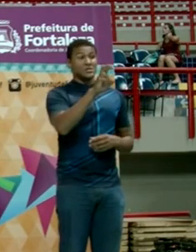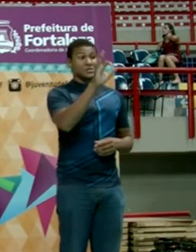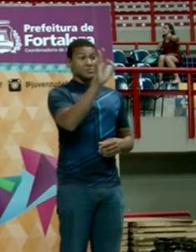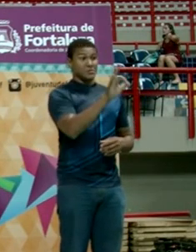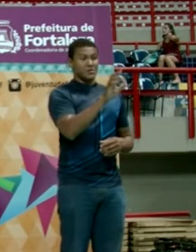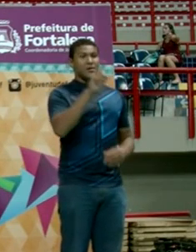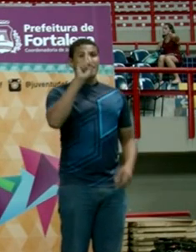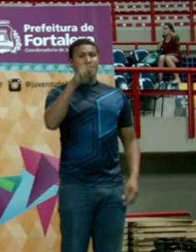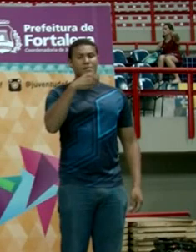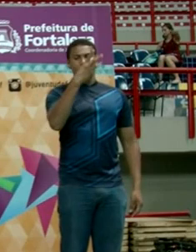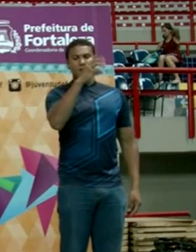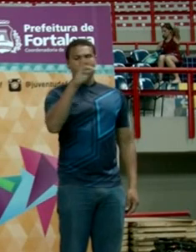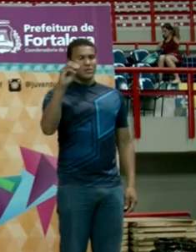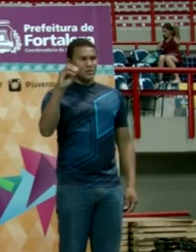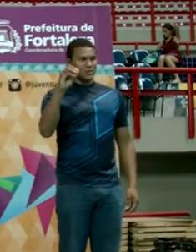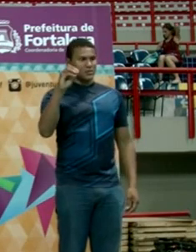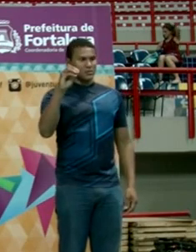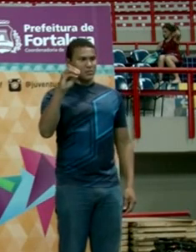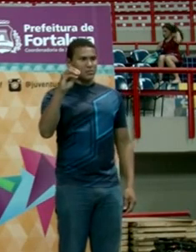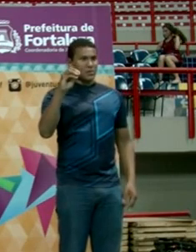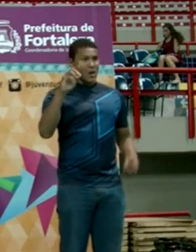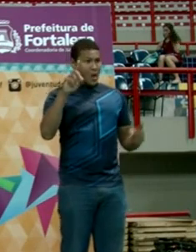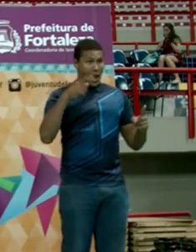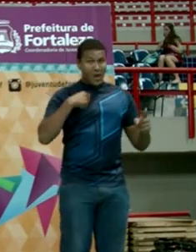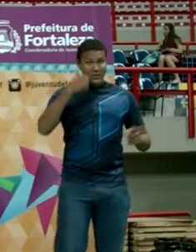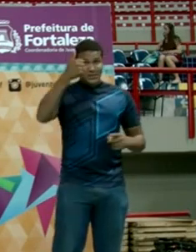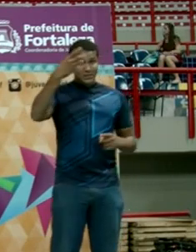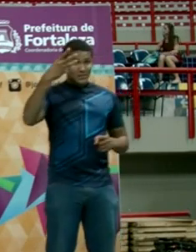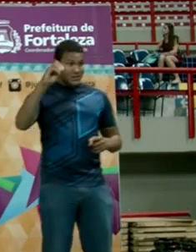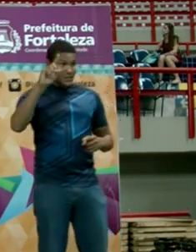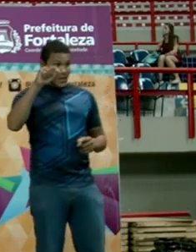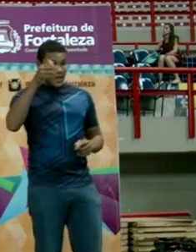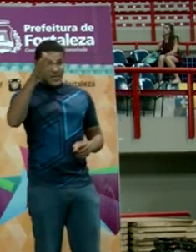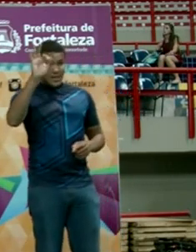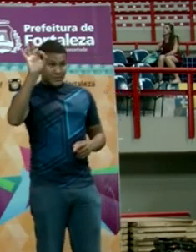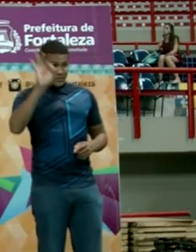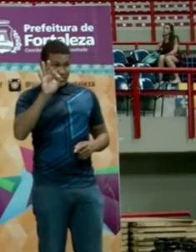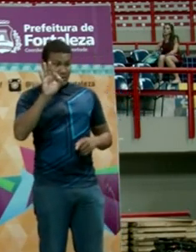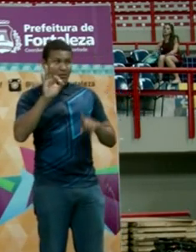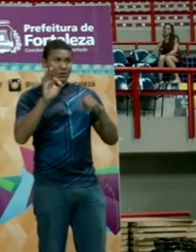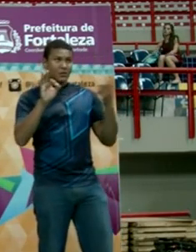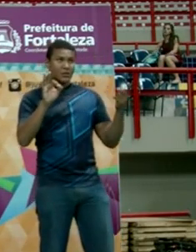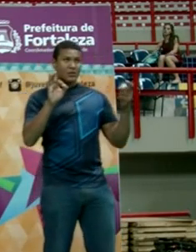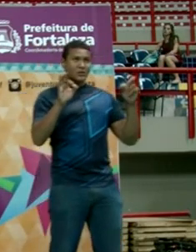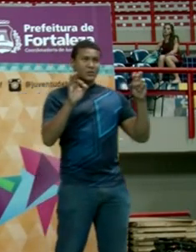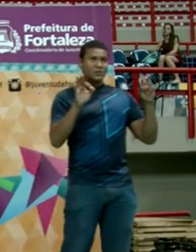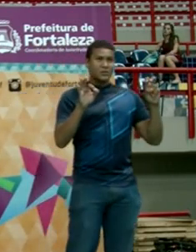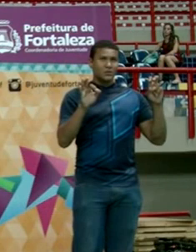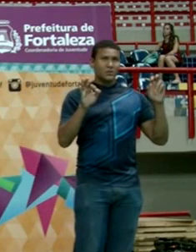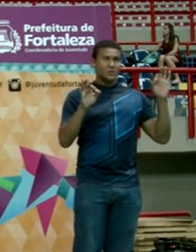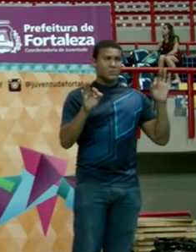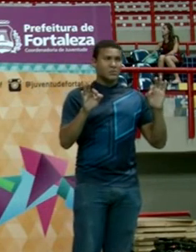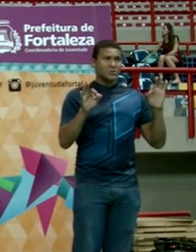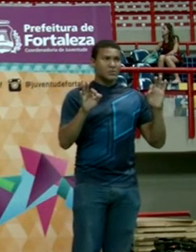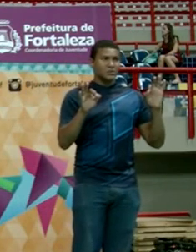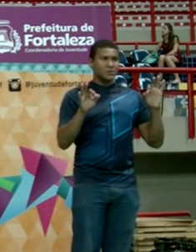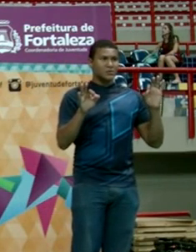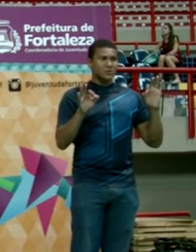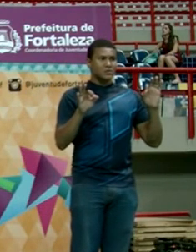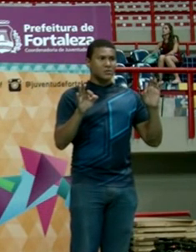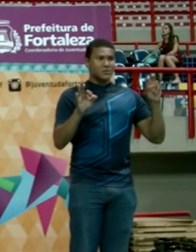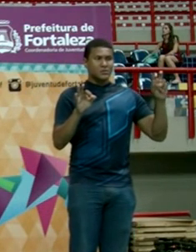5% de 1.300, 10% é 130. 5% vai ser quanto?